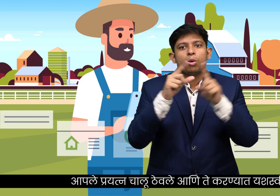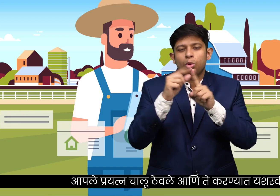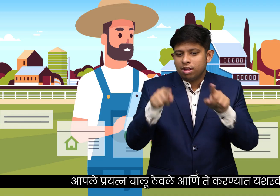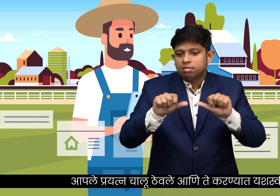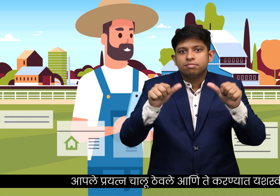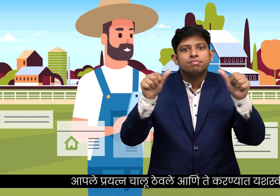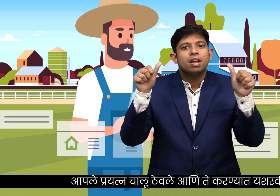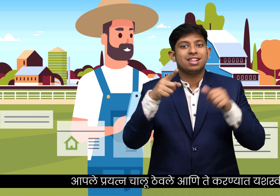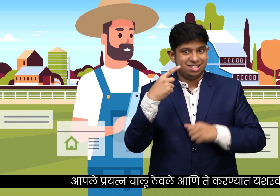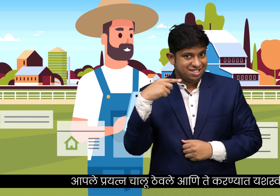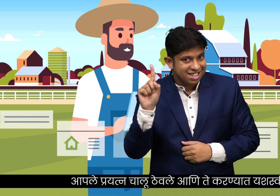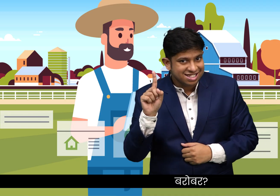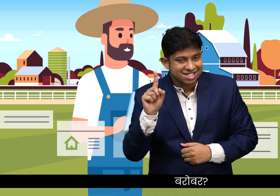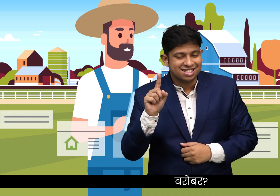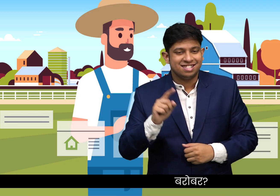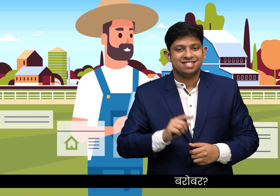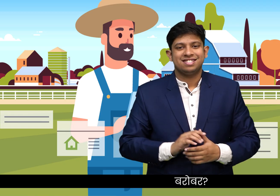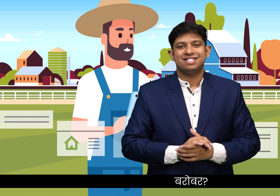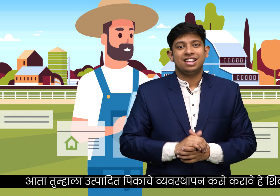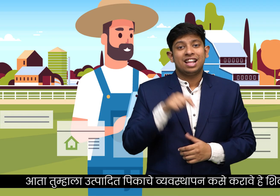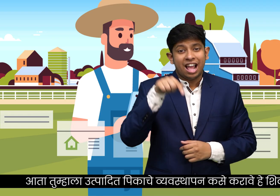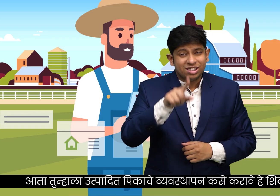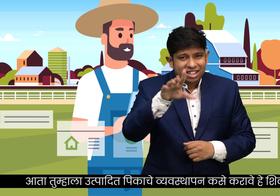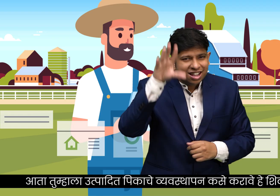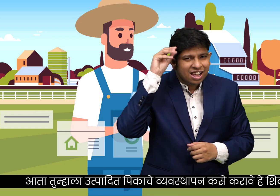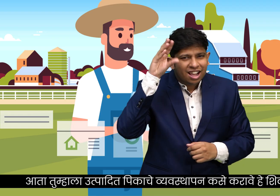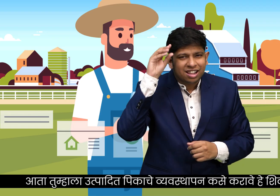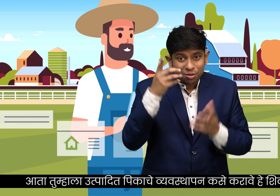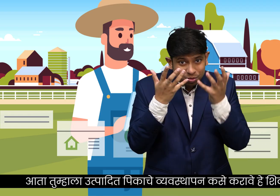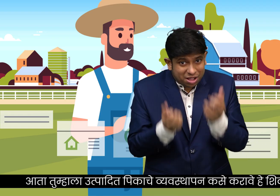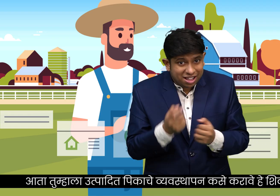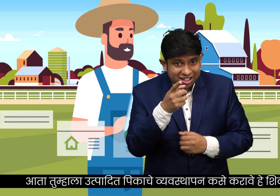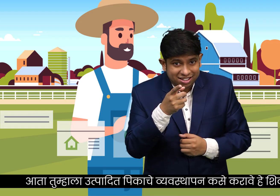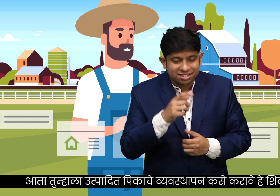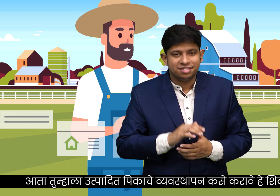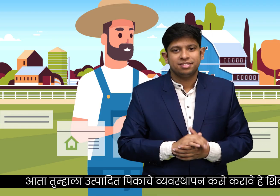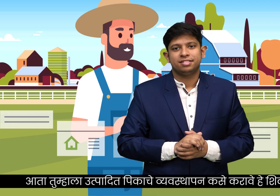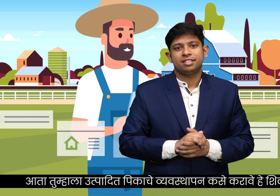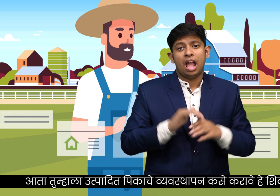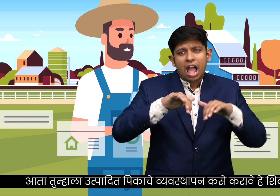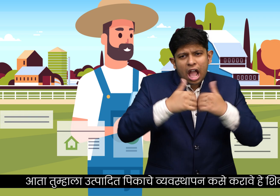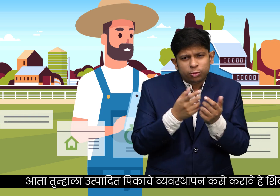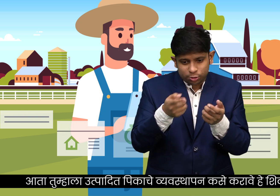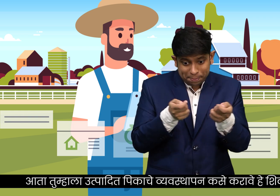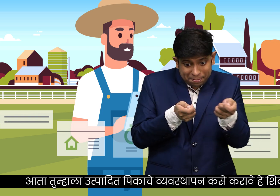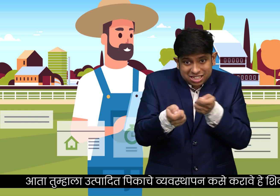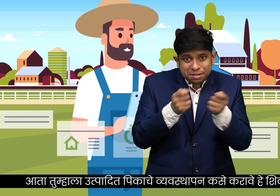करण्यात यशस्वी झाला, बरोबर? आता तुम्हाला उत्पादित पिकांचे व्यवस्थापन कसे करावे हे